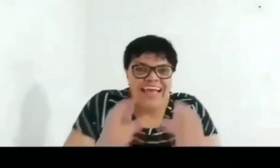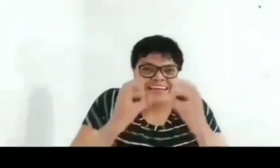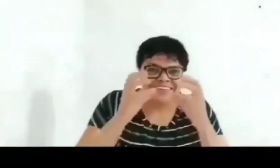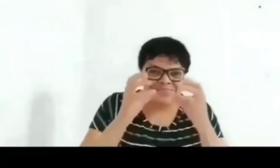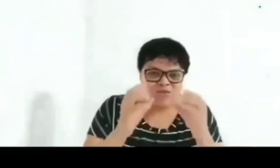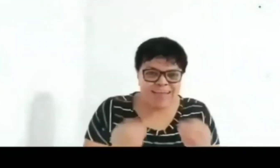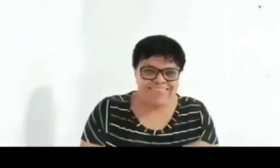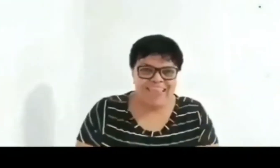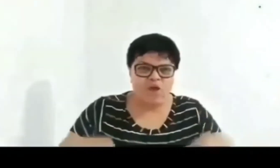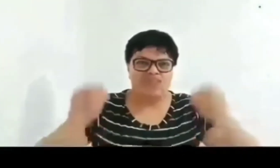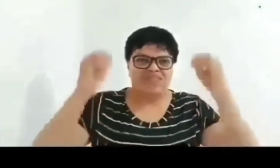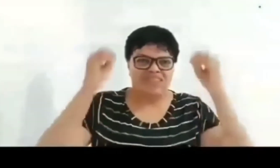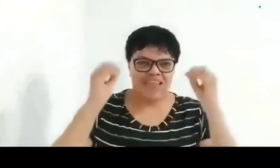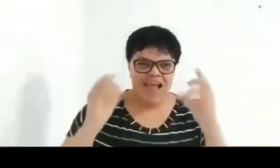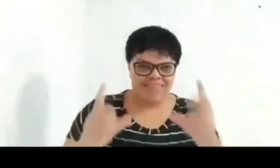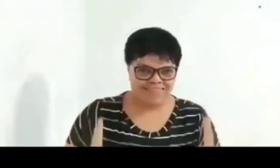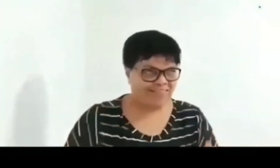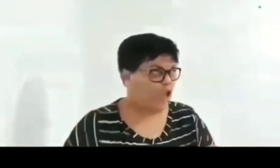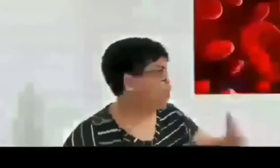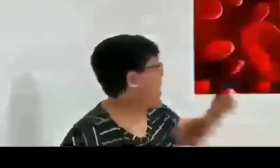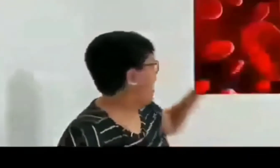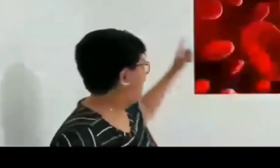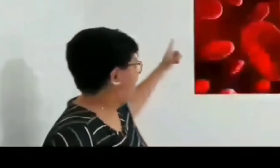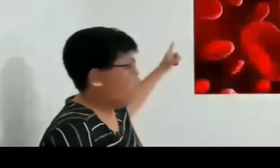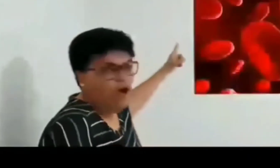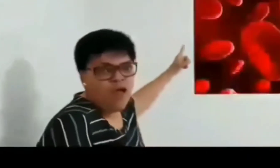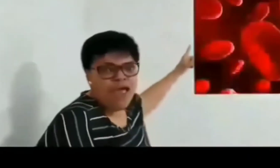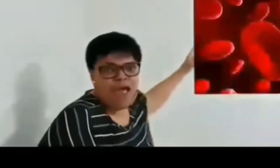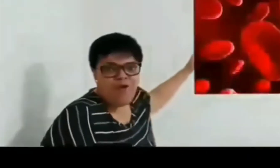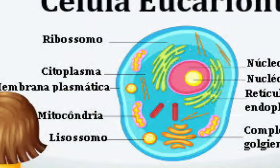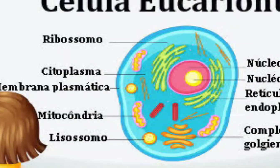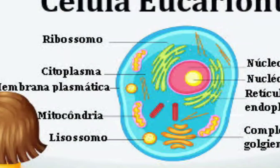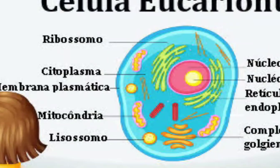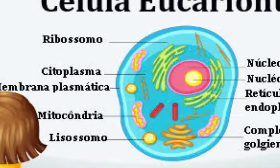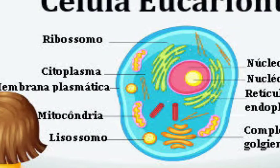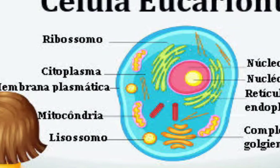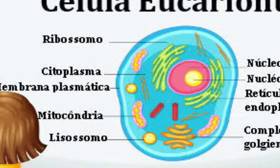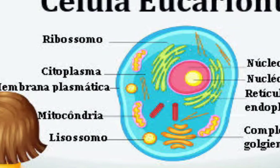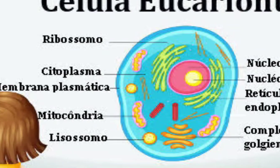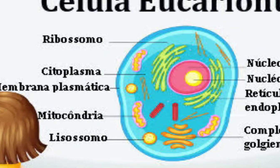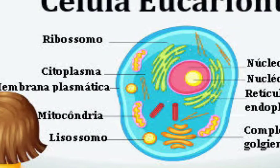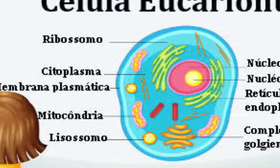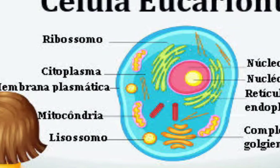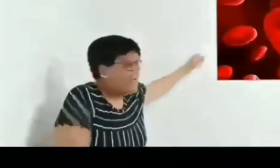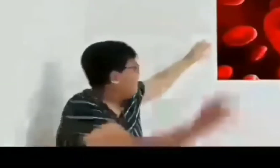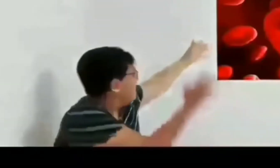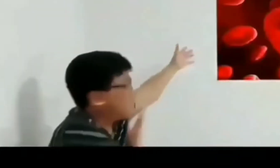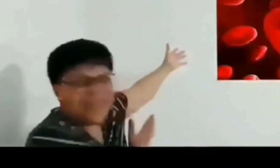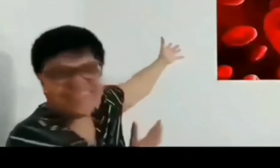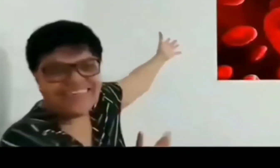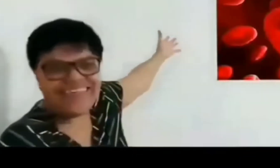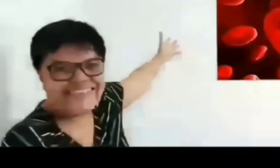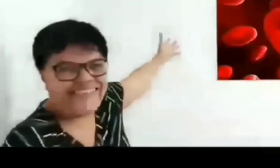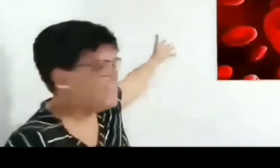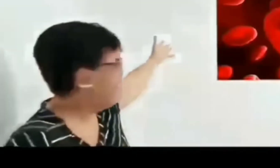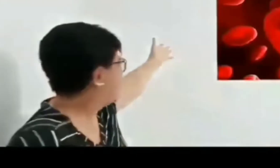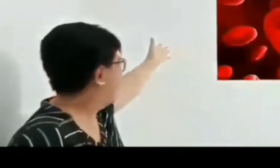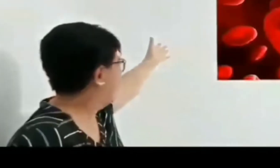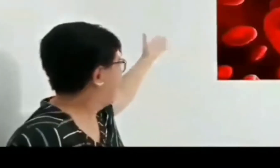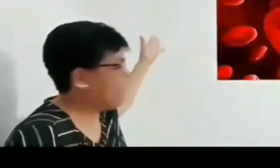citologia estuda as células. E a célula, aqui, ó, é a unidade básica da vida. Dê uma olhadinha nesta